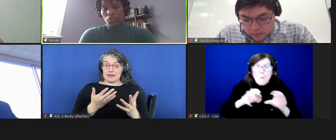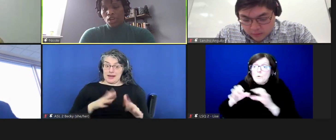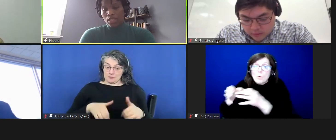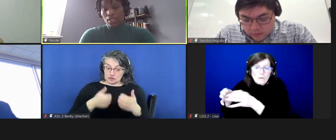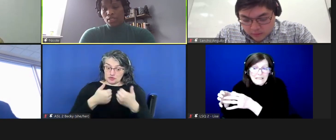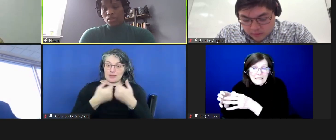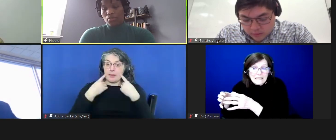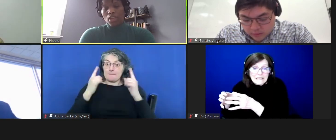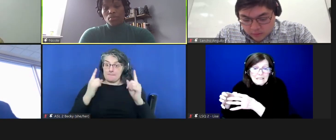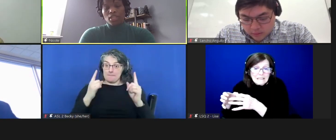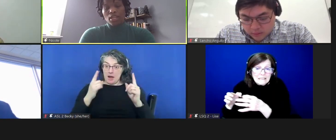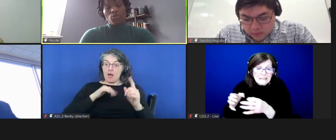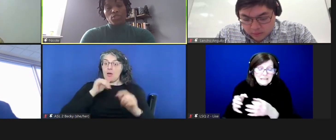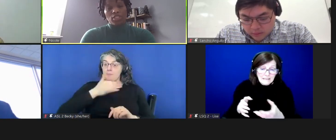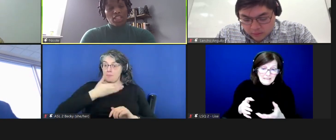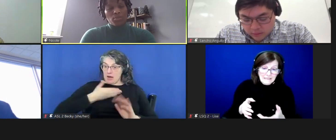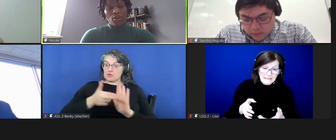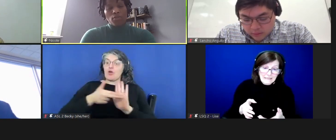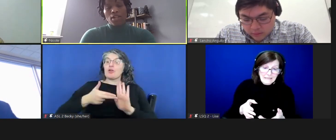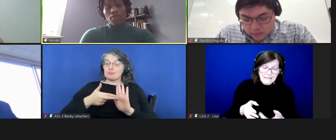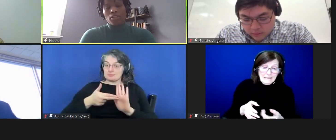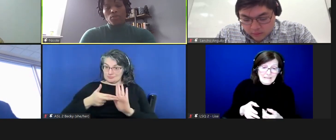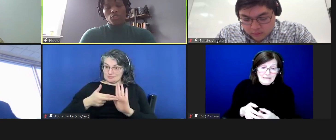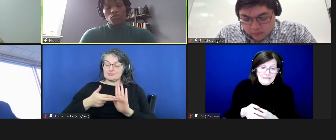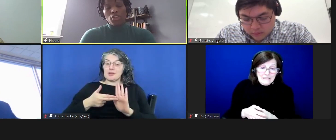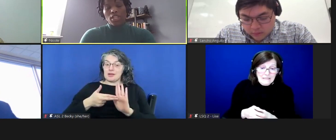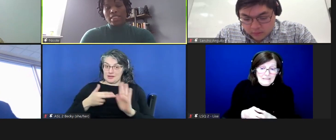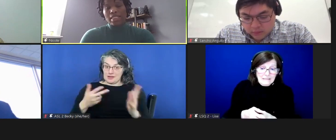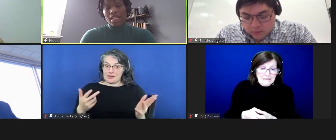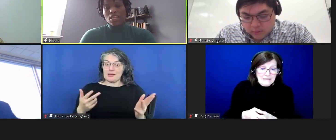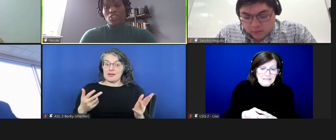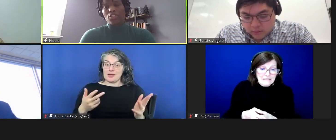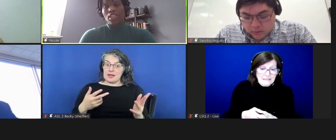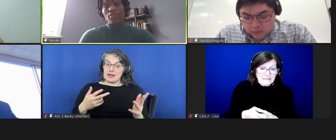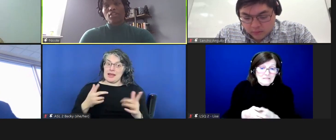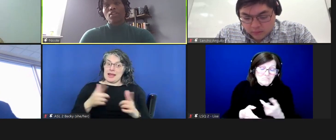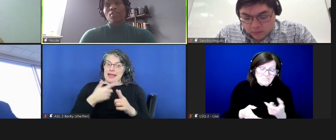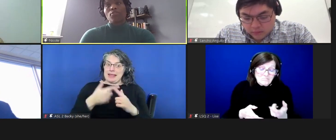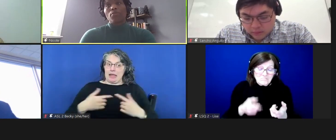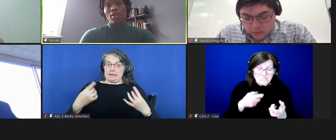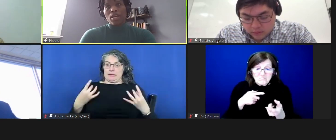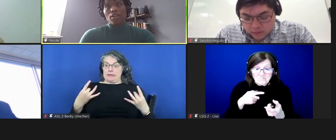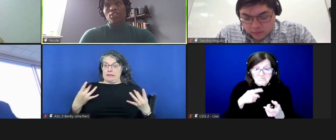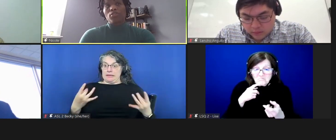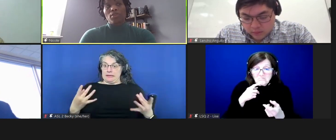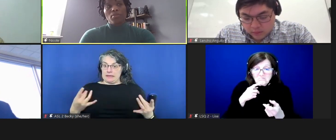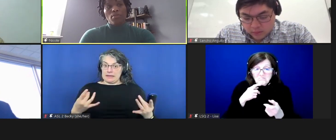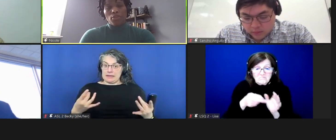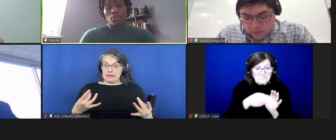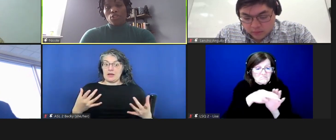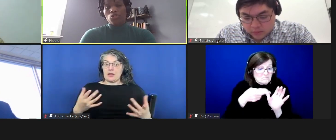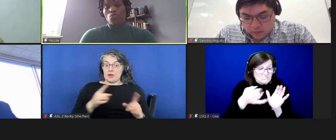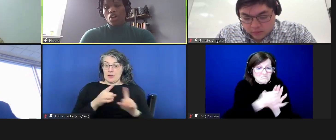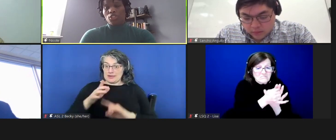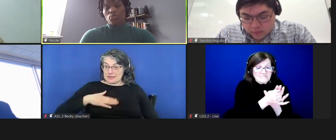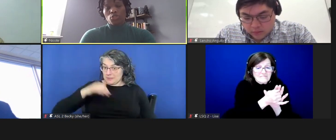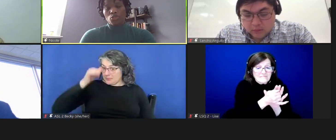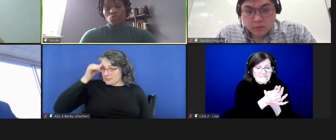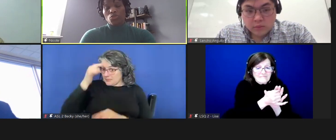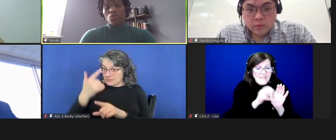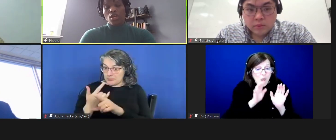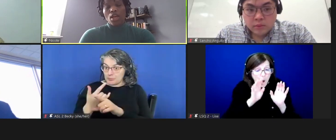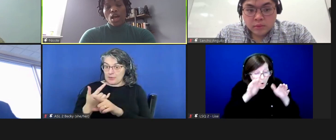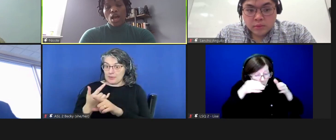suis extrait, très bien, le stigmate d'autisme était tel que mes parents, ma